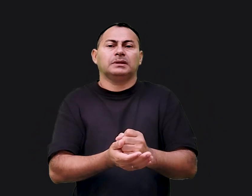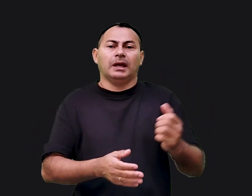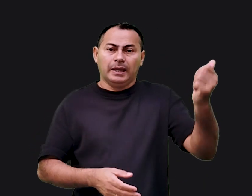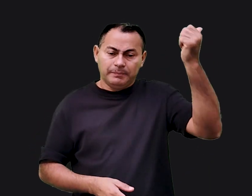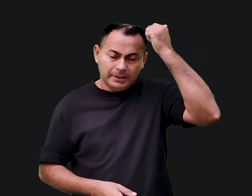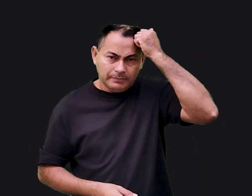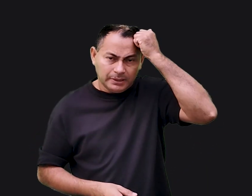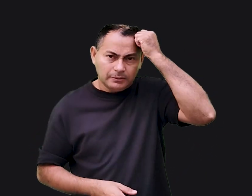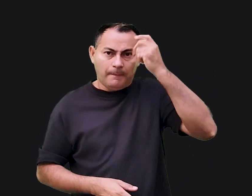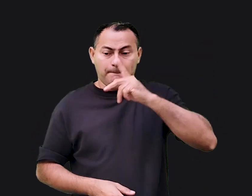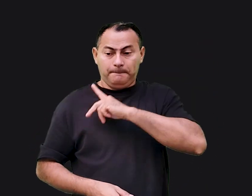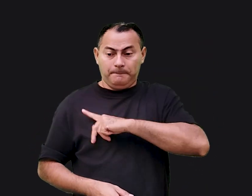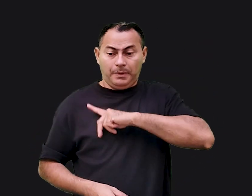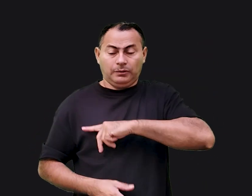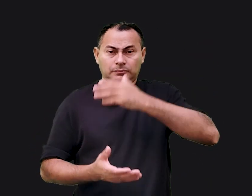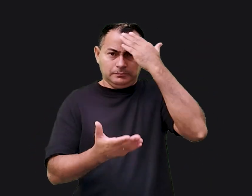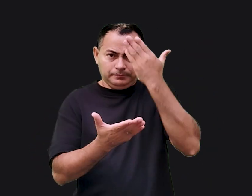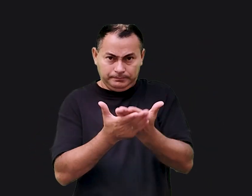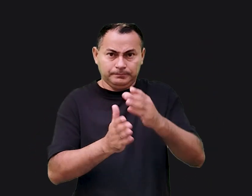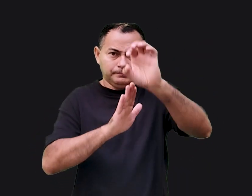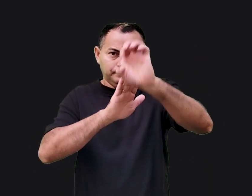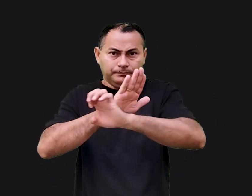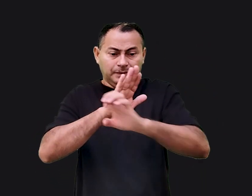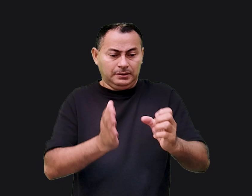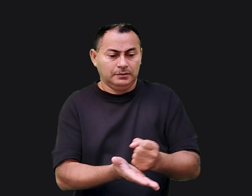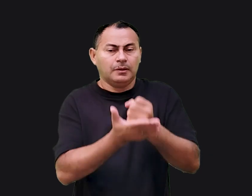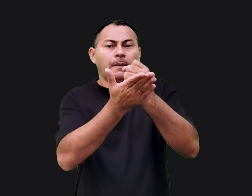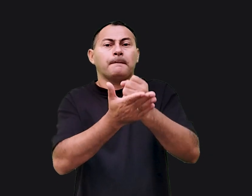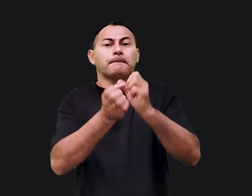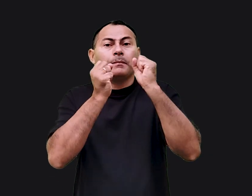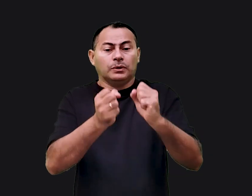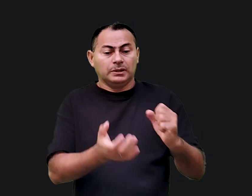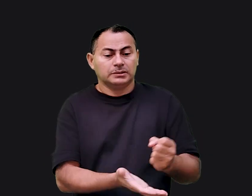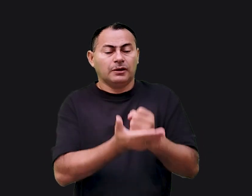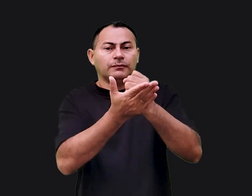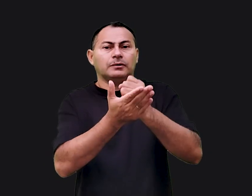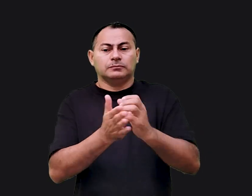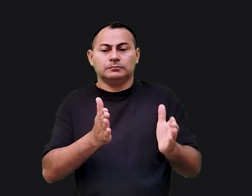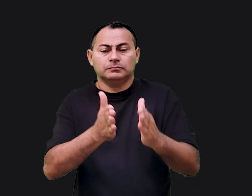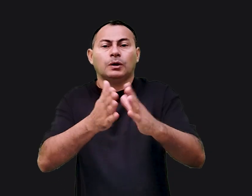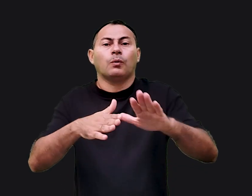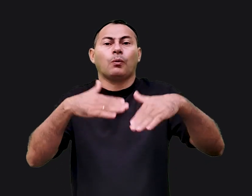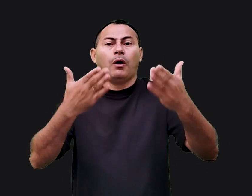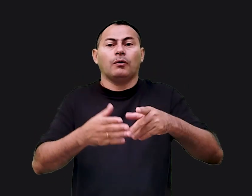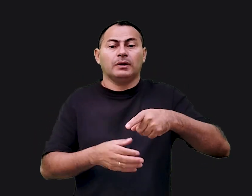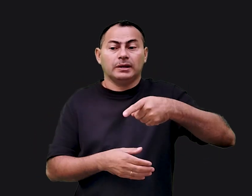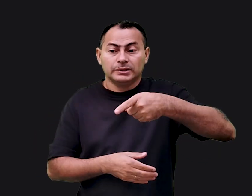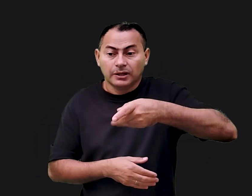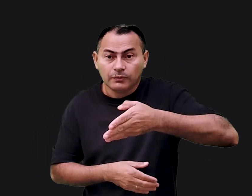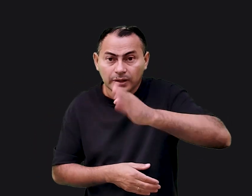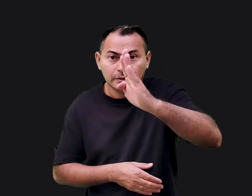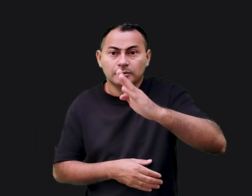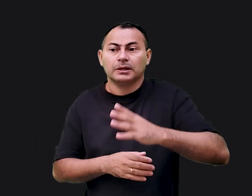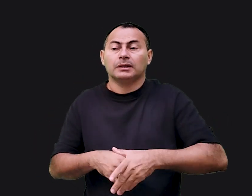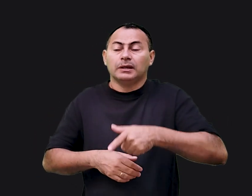arrependimento ele acreditava que o evangelho de salvação podia salvá-los do destino para o qual eles estavam indo direto para o